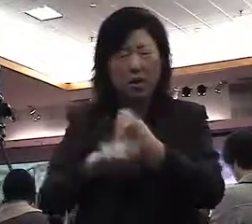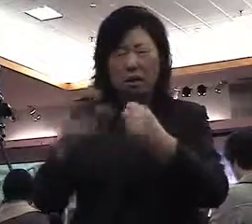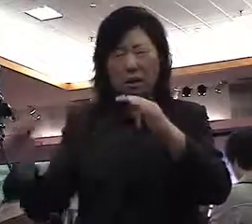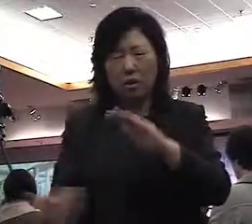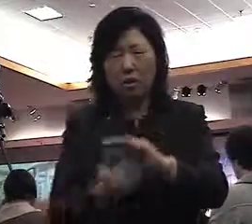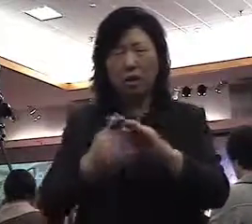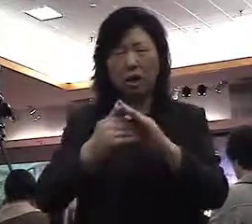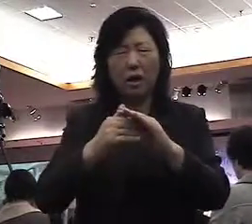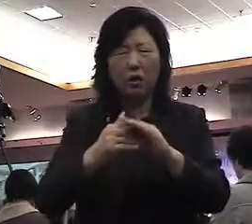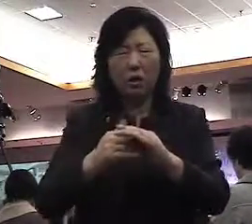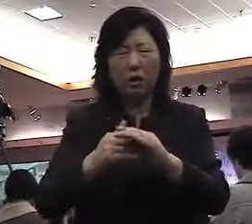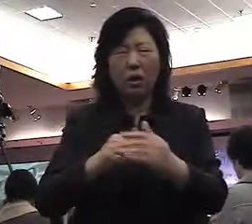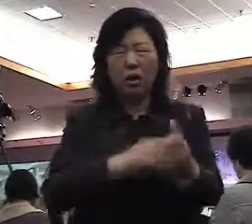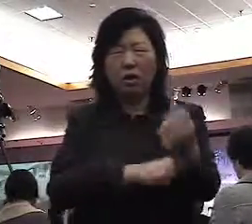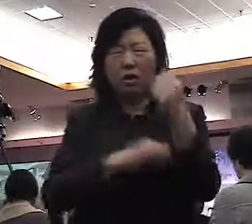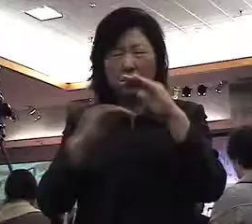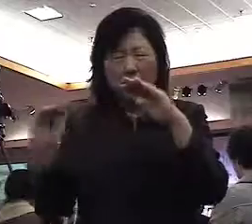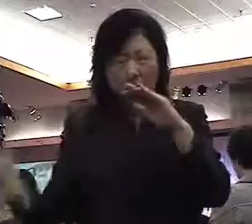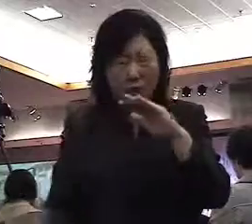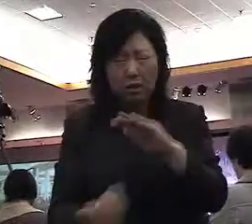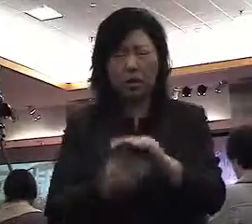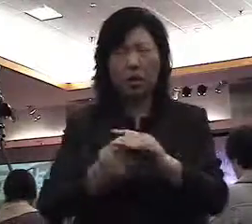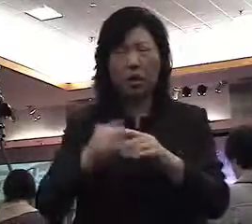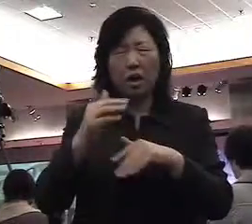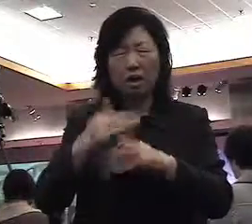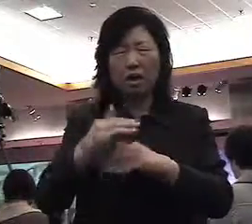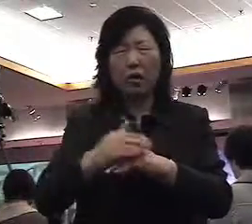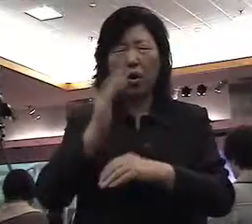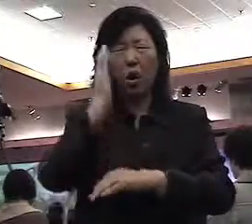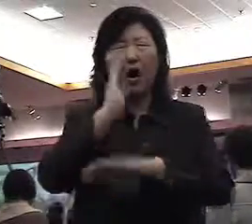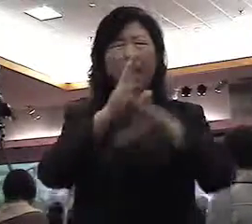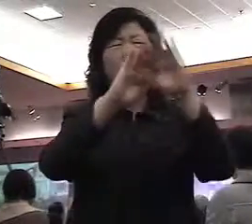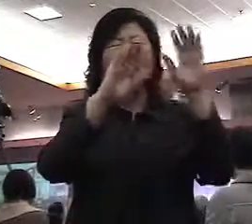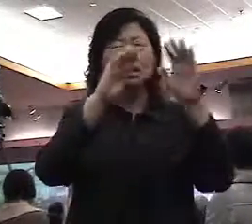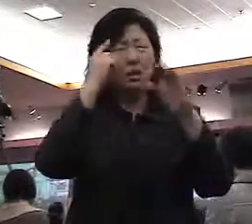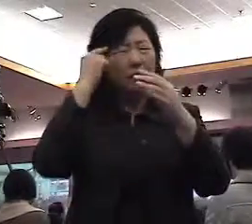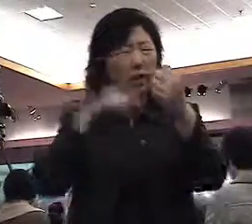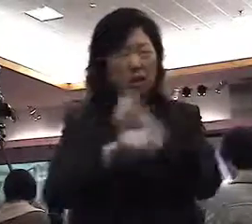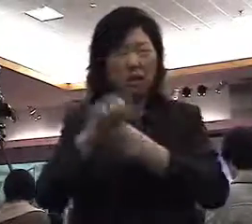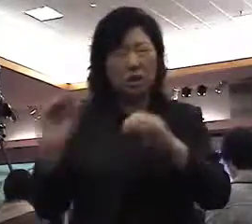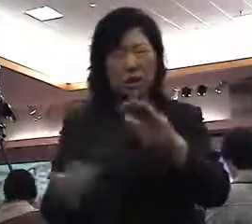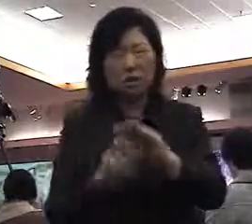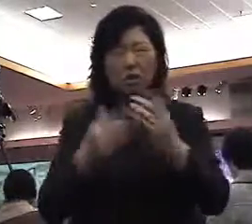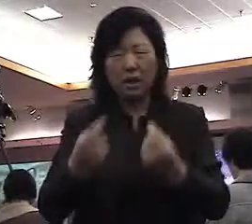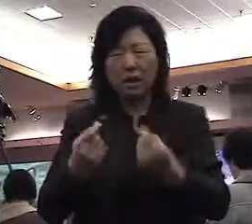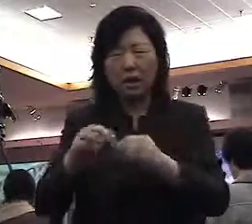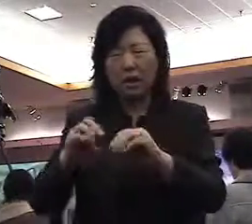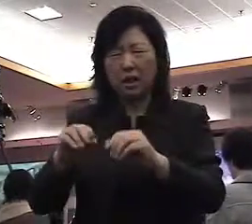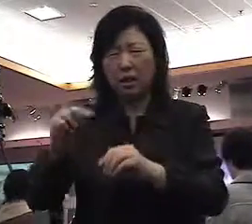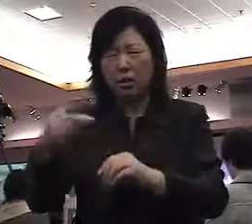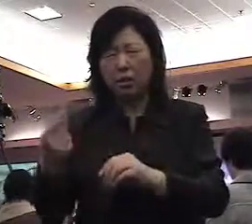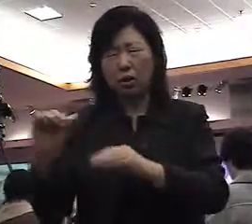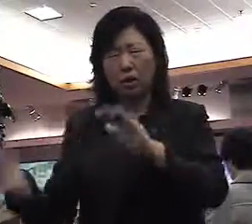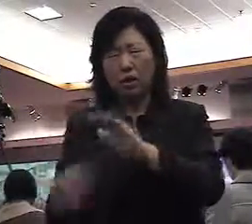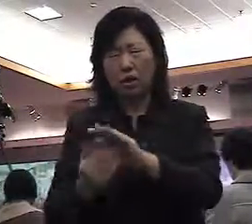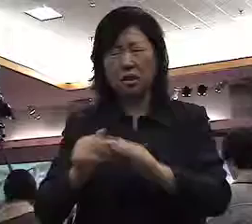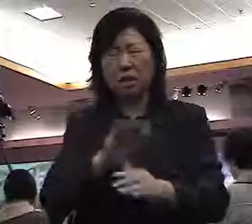몸을 고쳐주시옵소서. 아버지 우리 가정 가운데 어려움이 있습니다. 우리 자녀들에게 어려움이